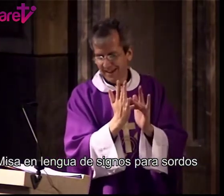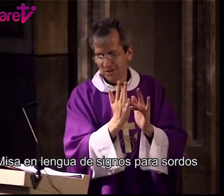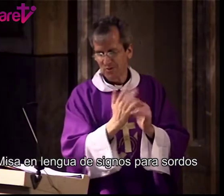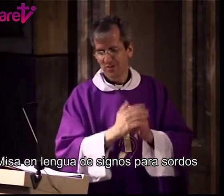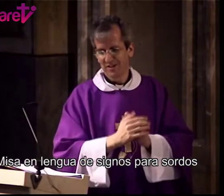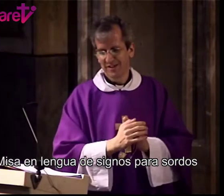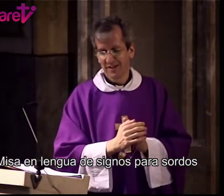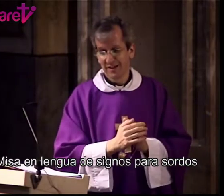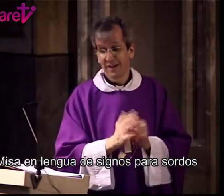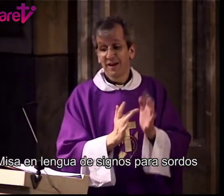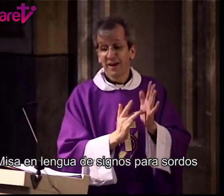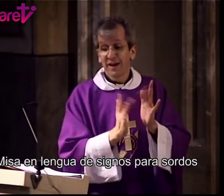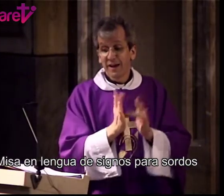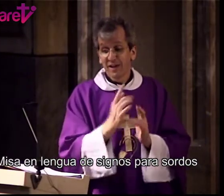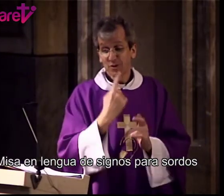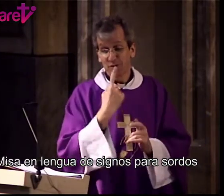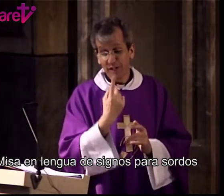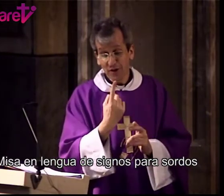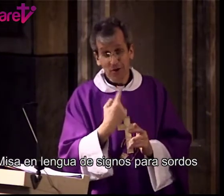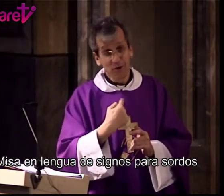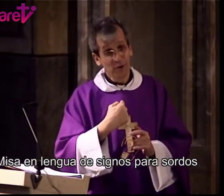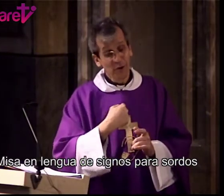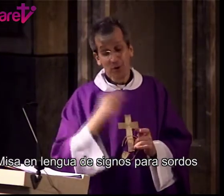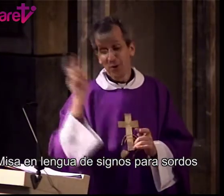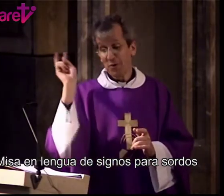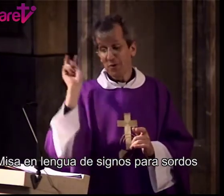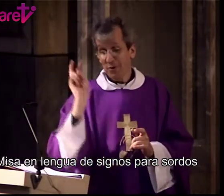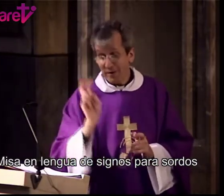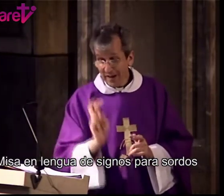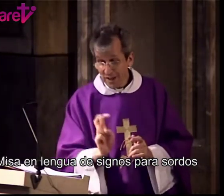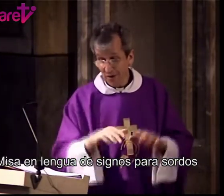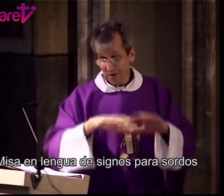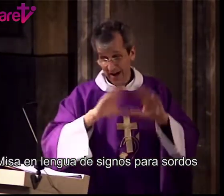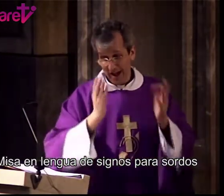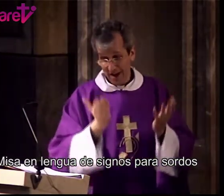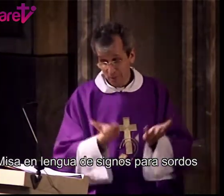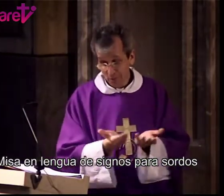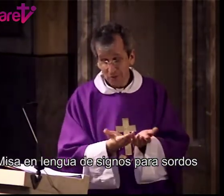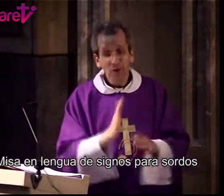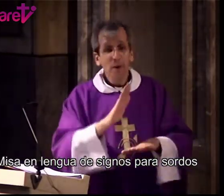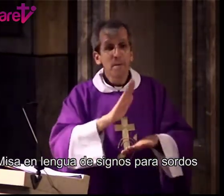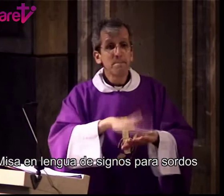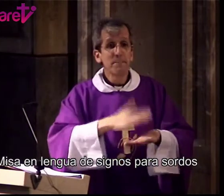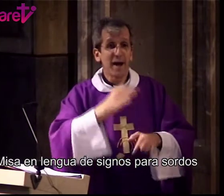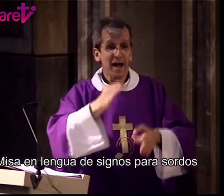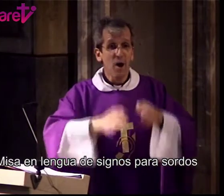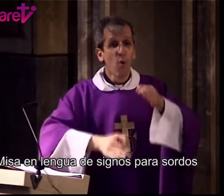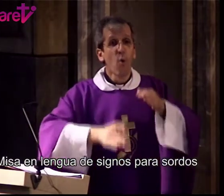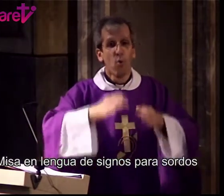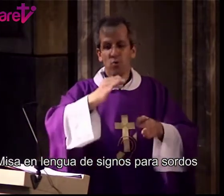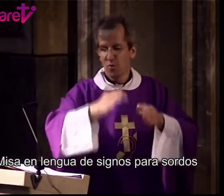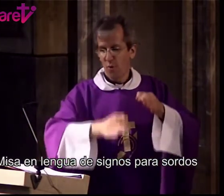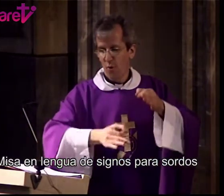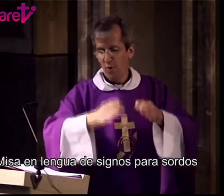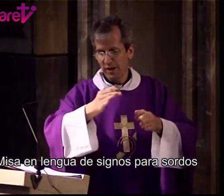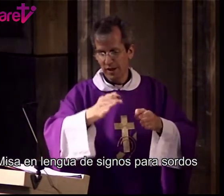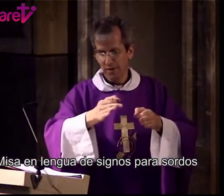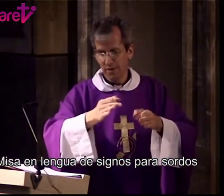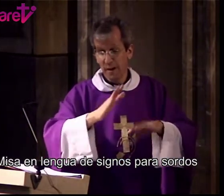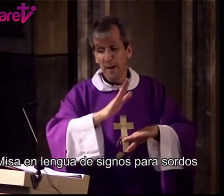Jesús. Jesús dijo: yo he venido al mundo para un juicio,